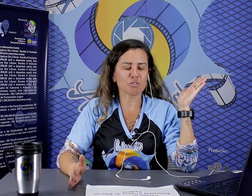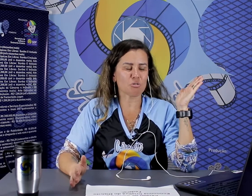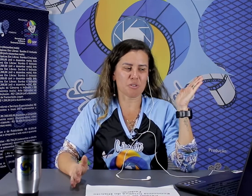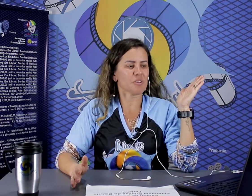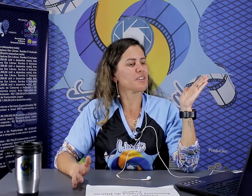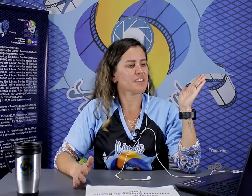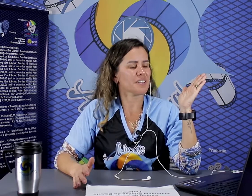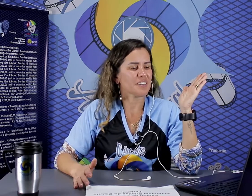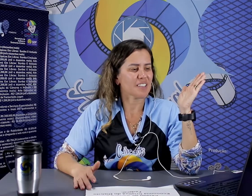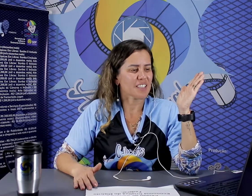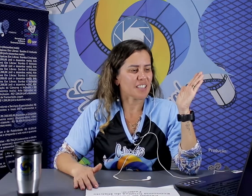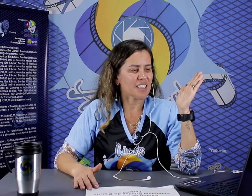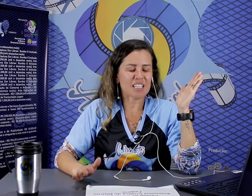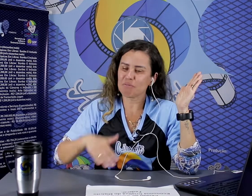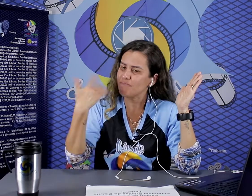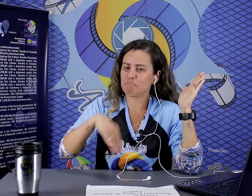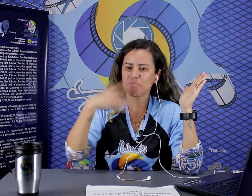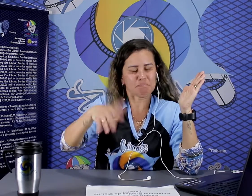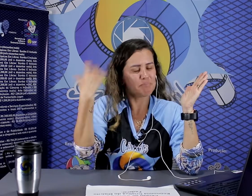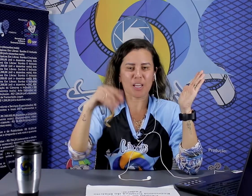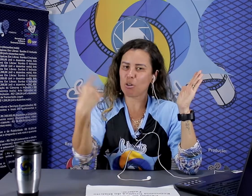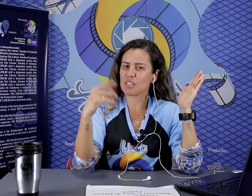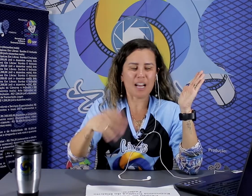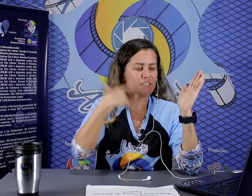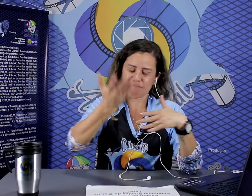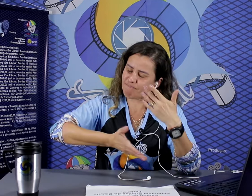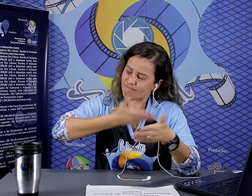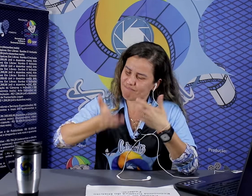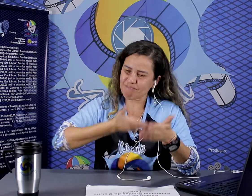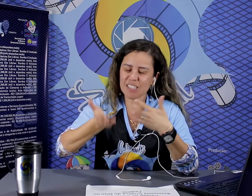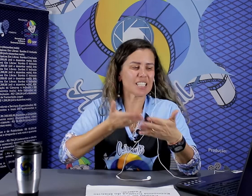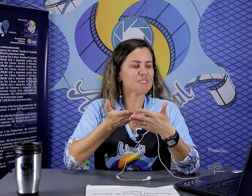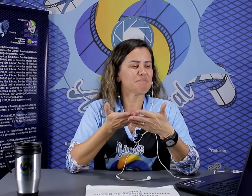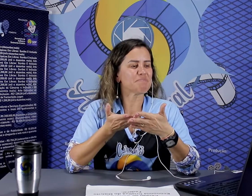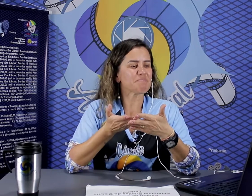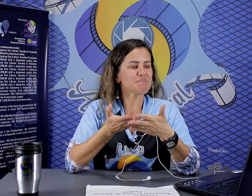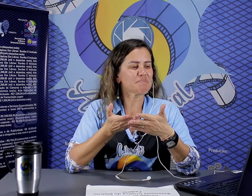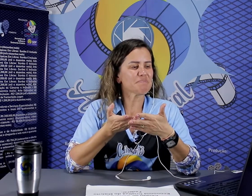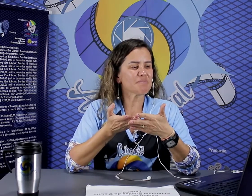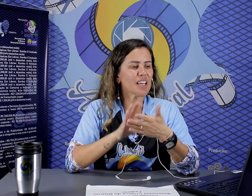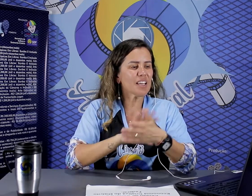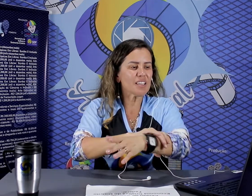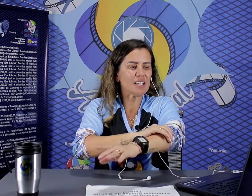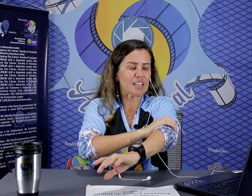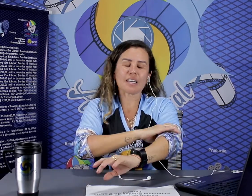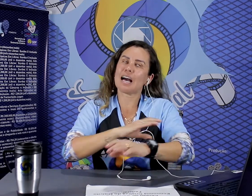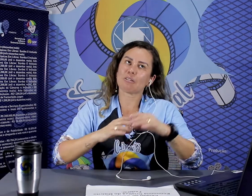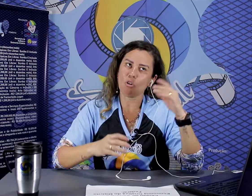eu. Então, o negócio está andando, né? Claro, como já